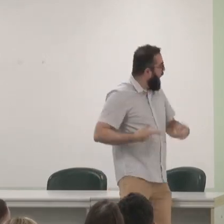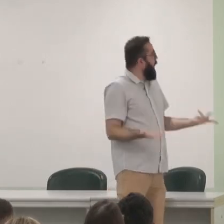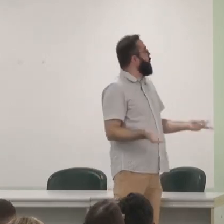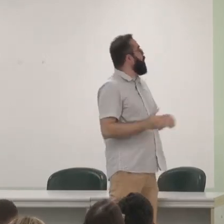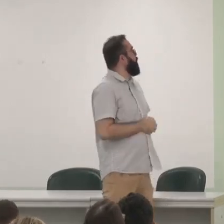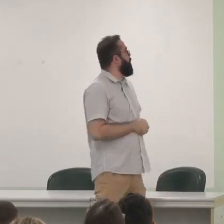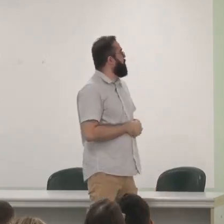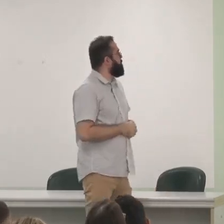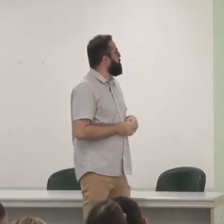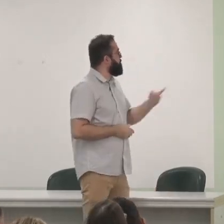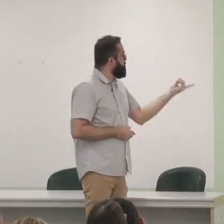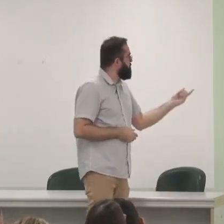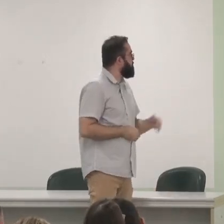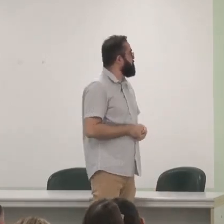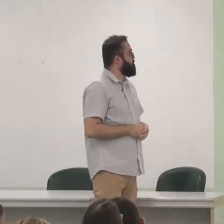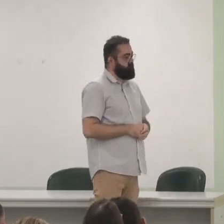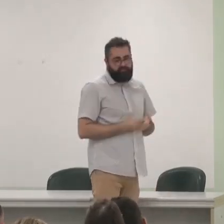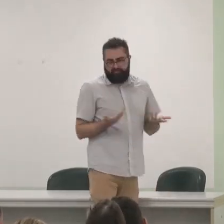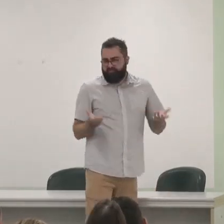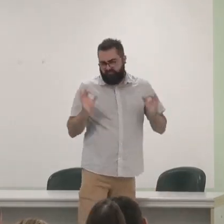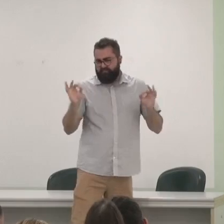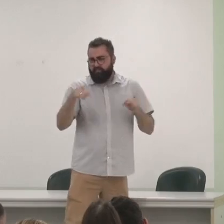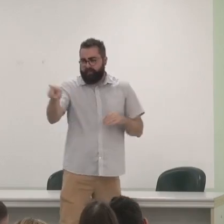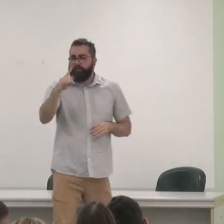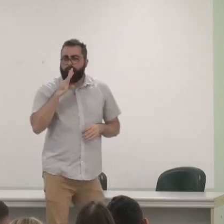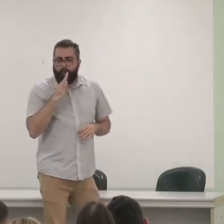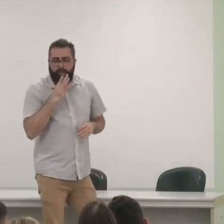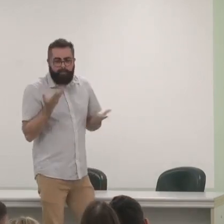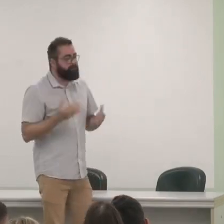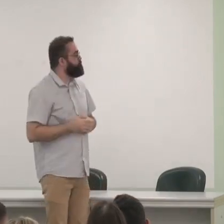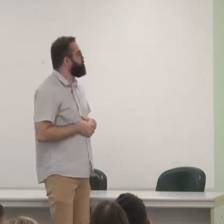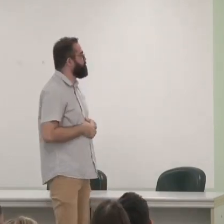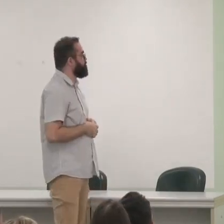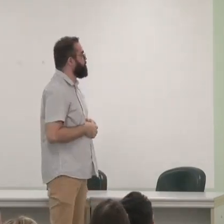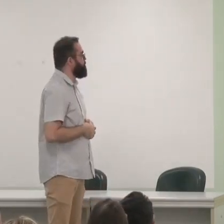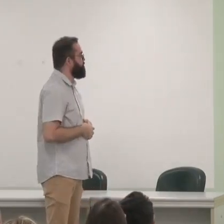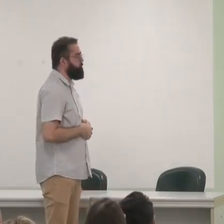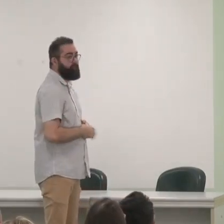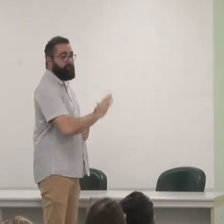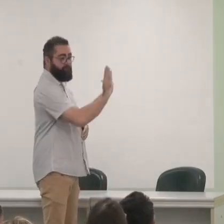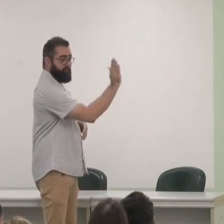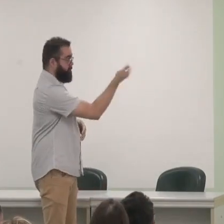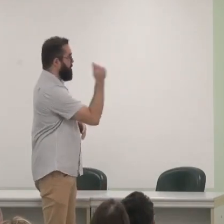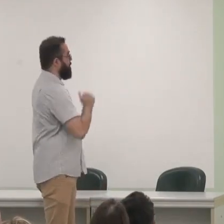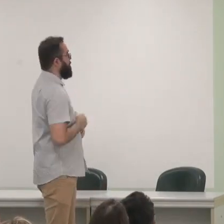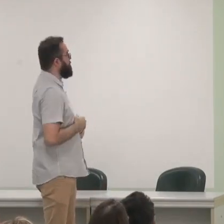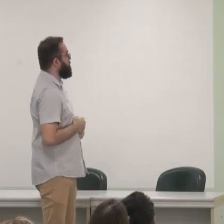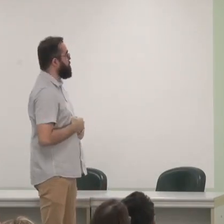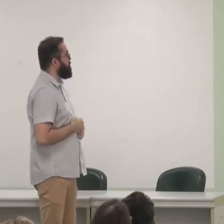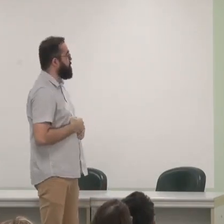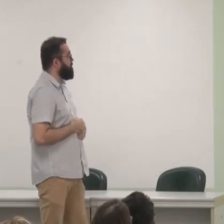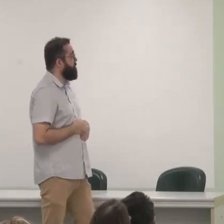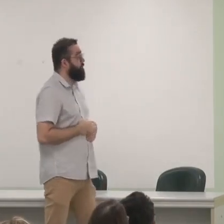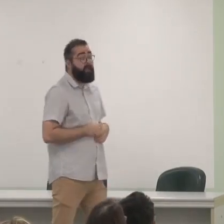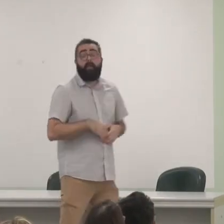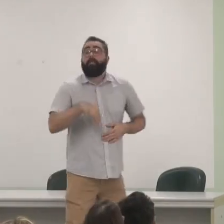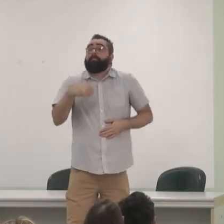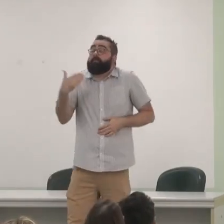aquilo que é específico, filogenético, aquilo que vem da espécie, enfim, vocês já conhecem essas propriedades.